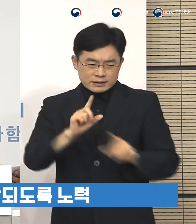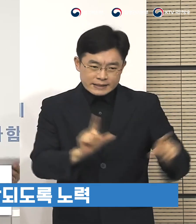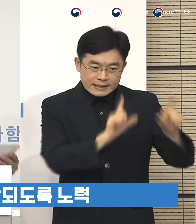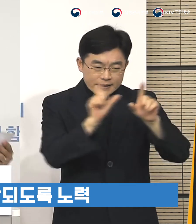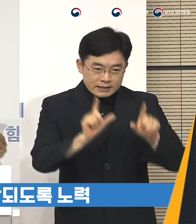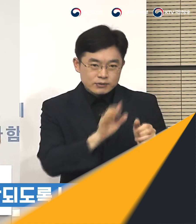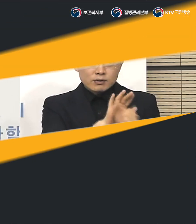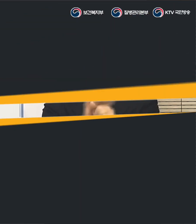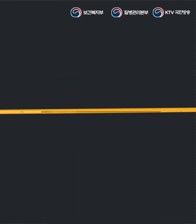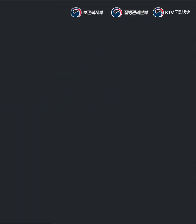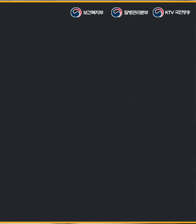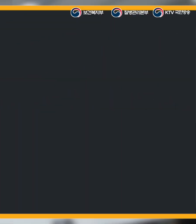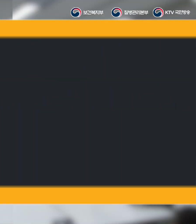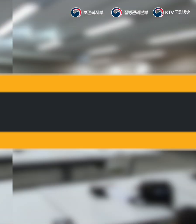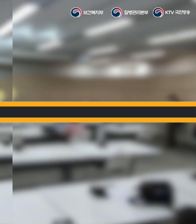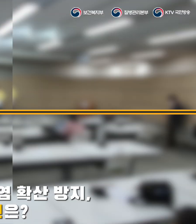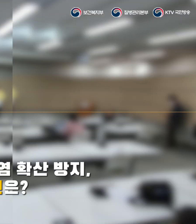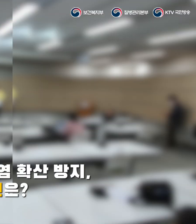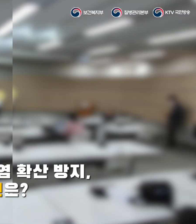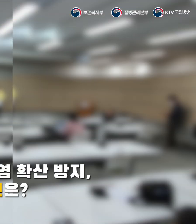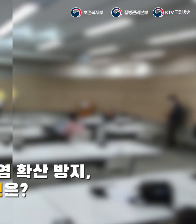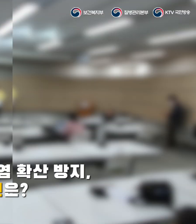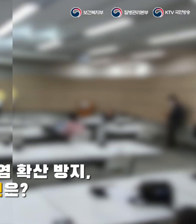다하겠습니다. 감사합니다.